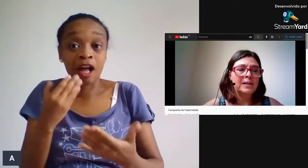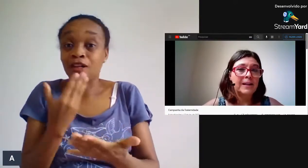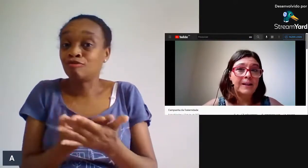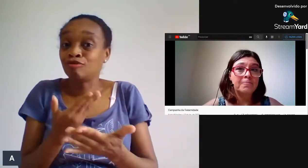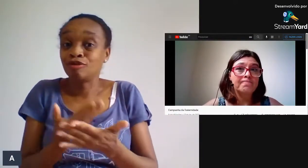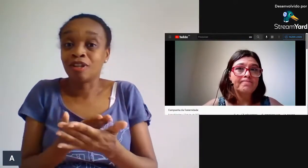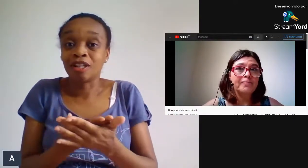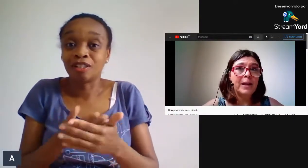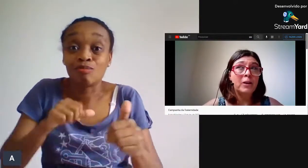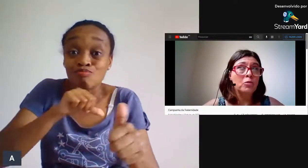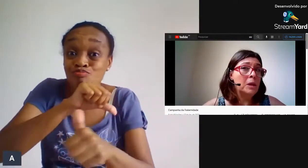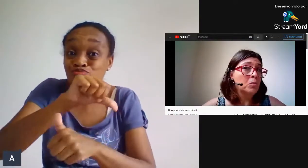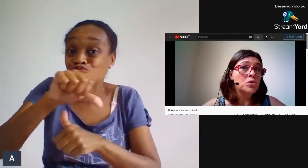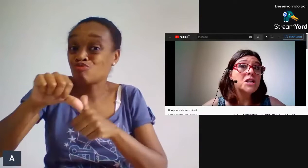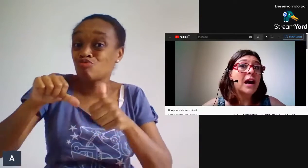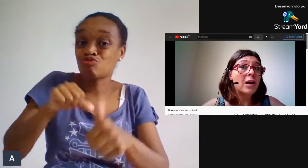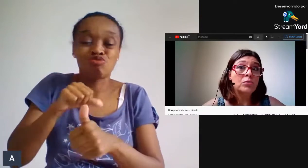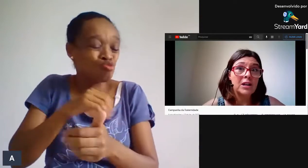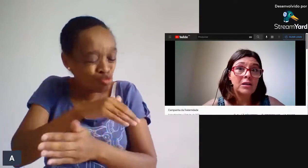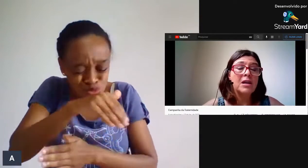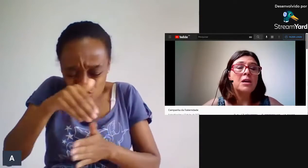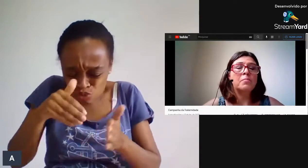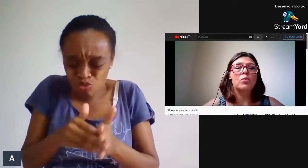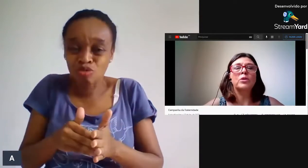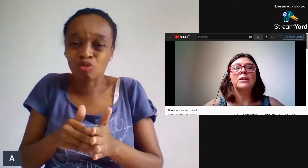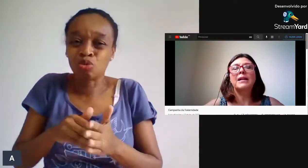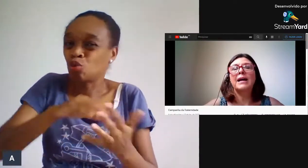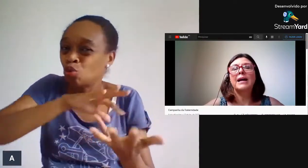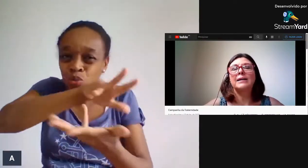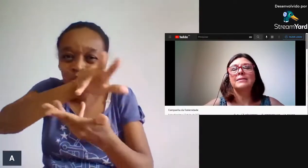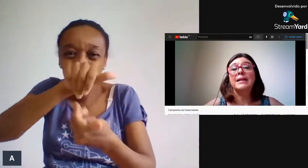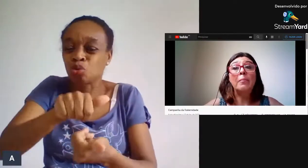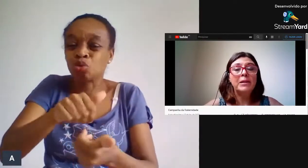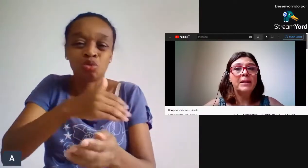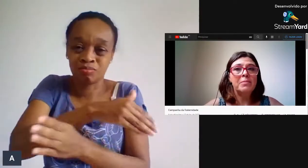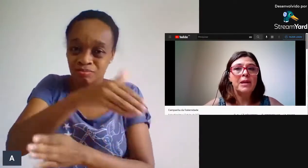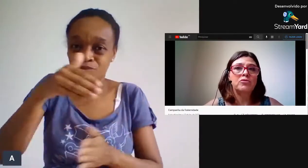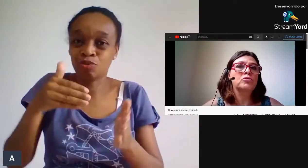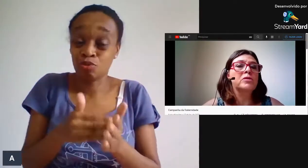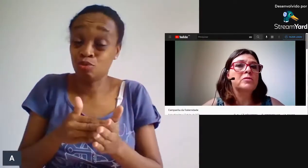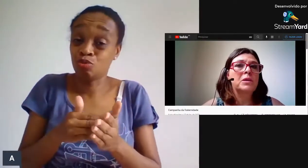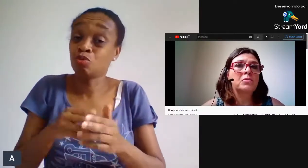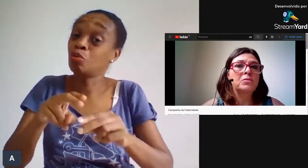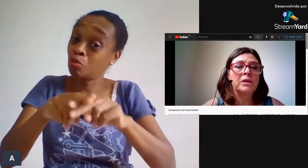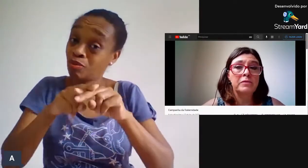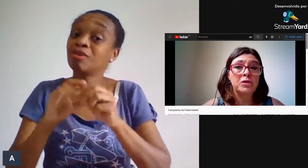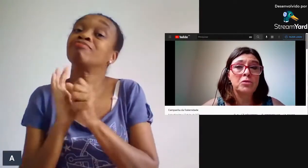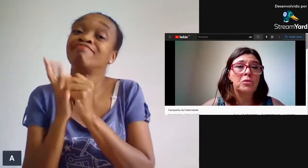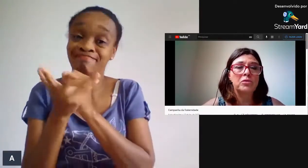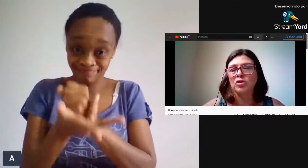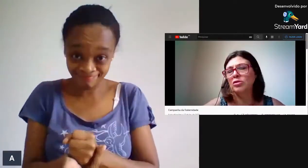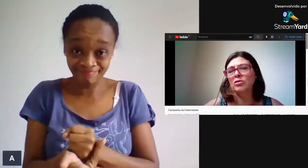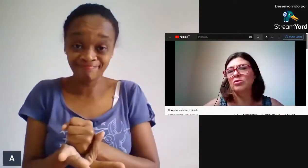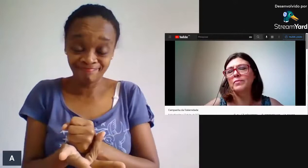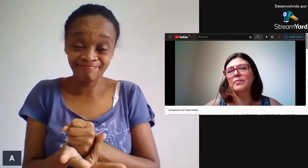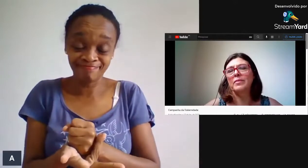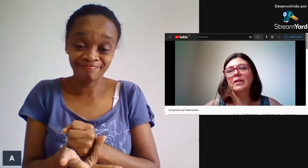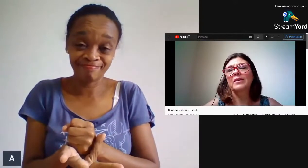educação brasileira, né, e mundial, né, por conta da pandemia de